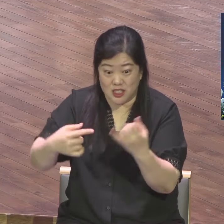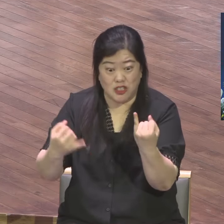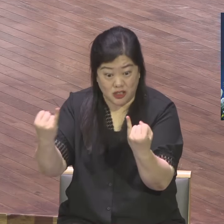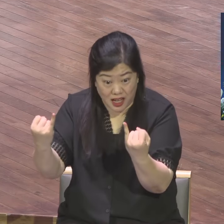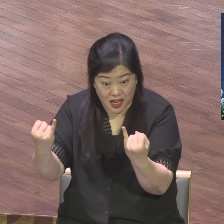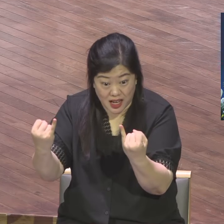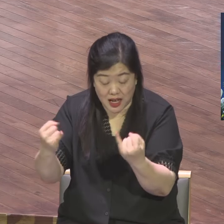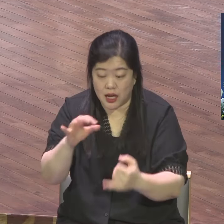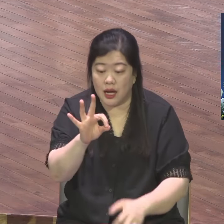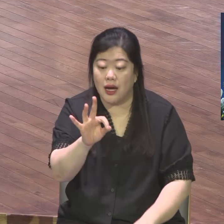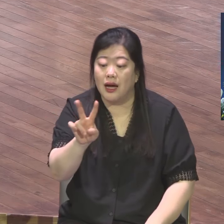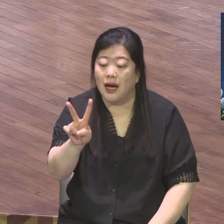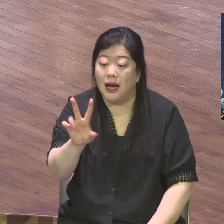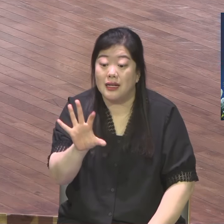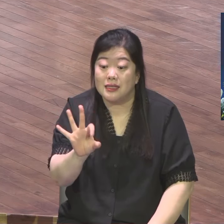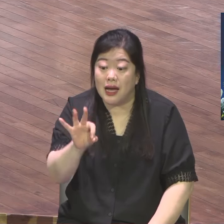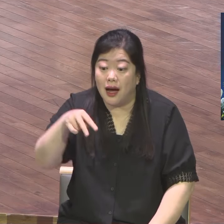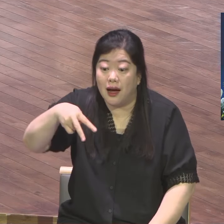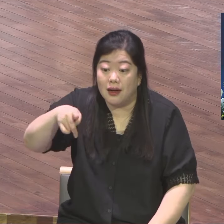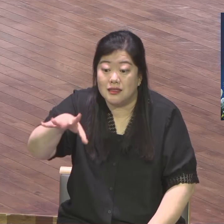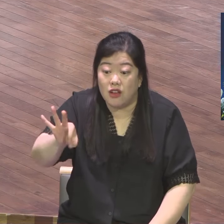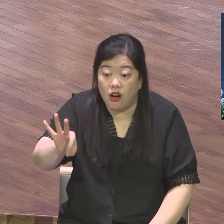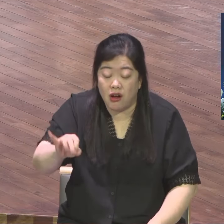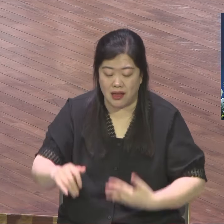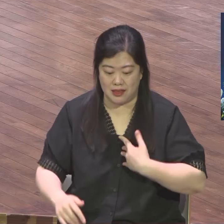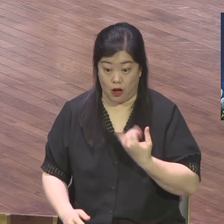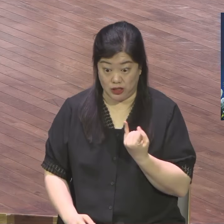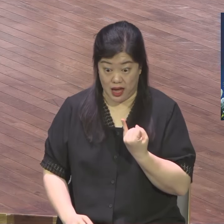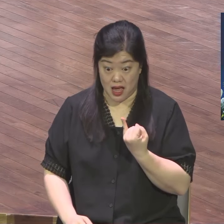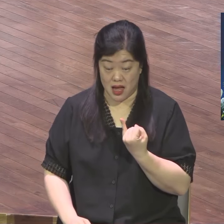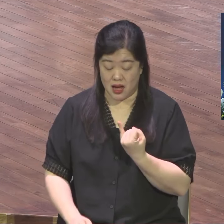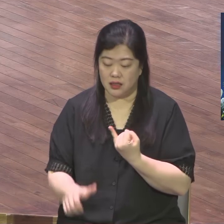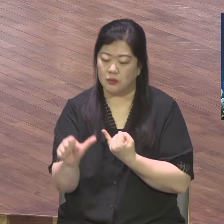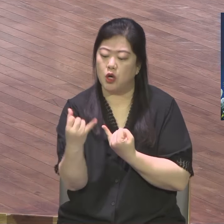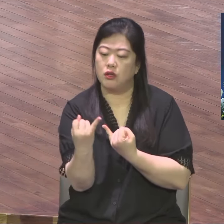그냥 같은 남자면 남자, 여자면 여자를 말하죠.